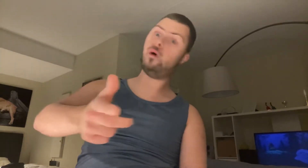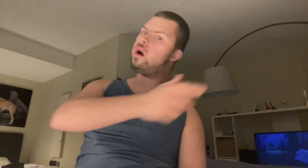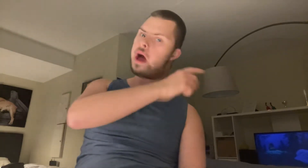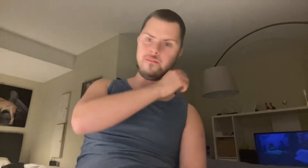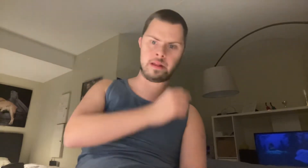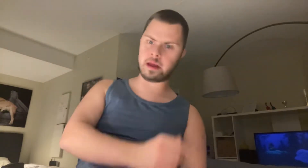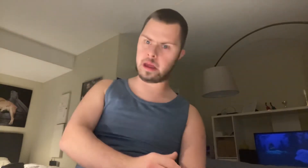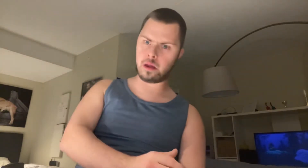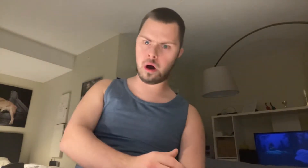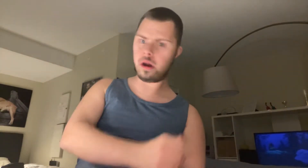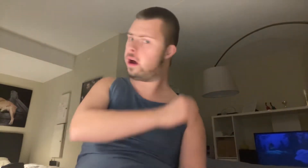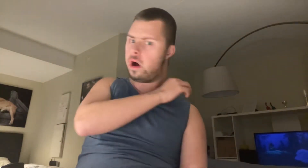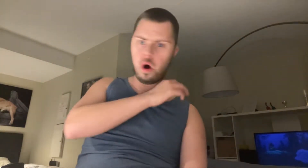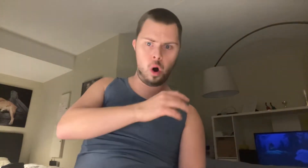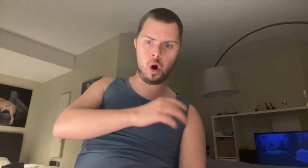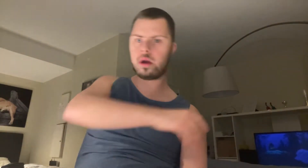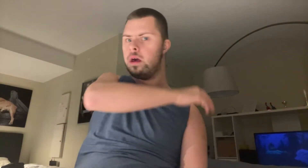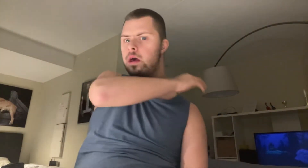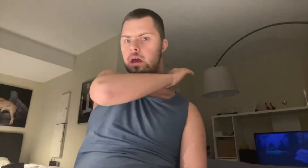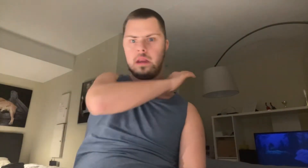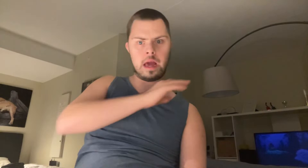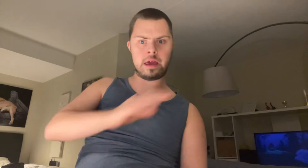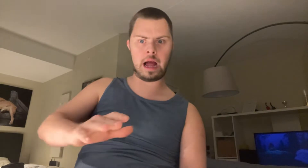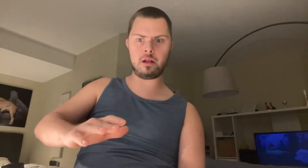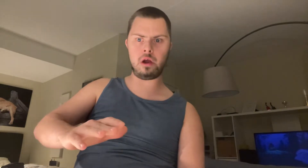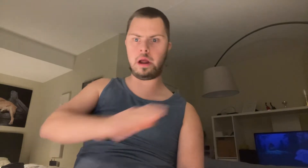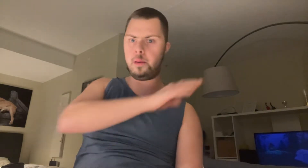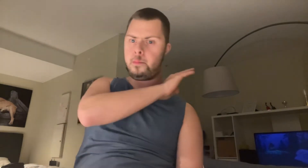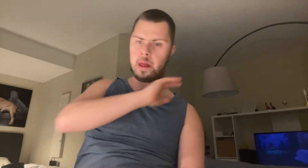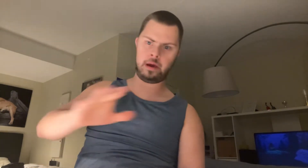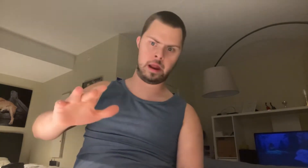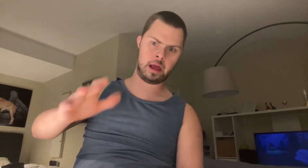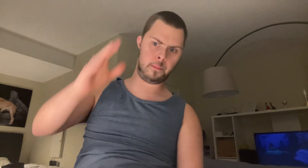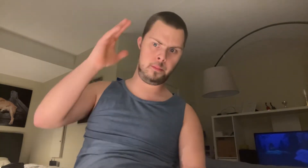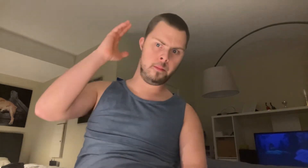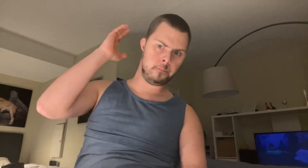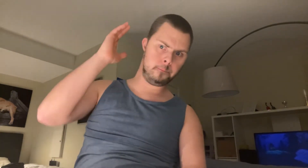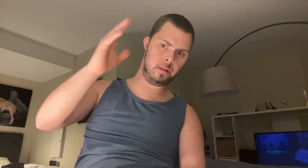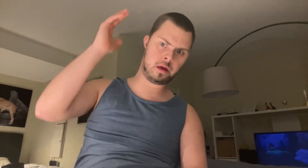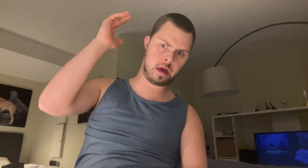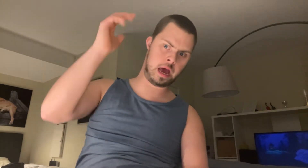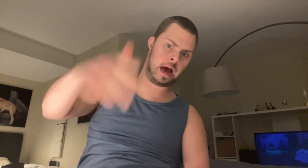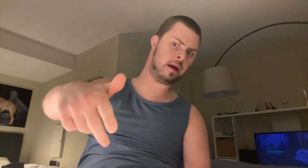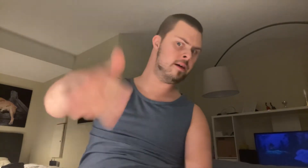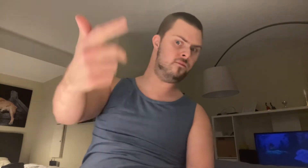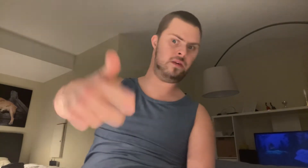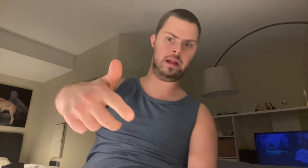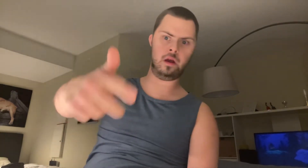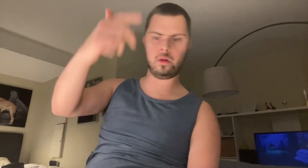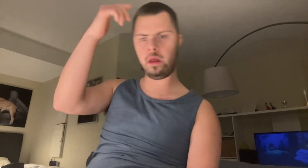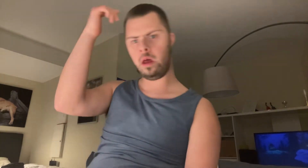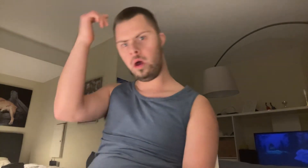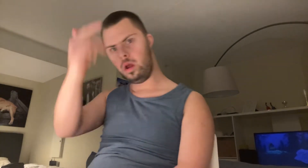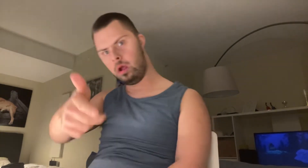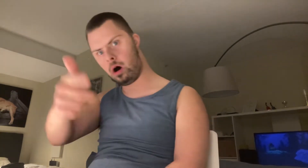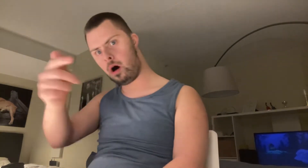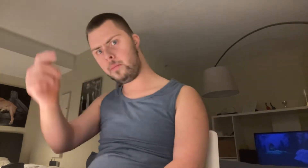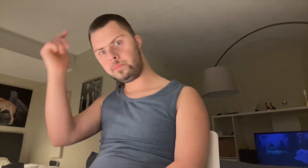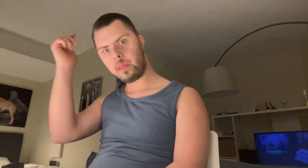våra vänner kanal och det kan göra premiera mycket här videon. Ja.